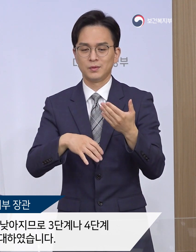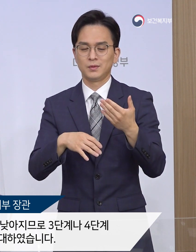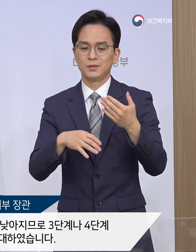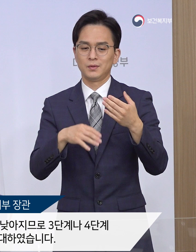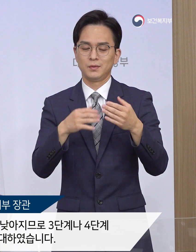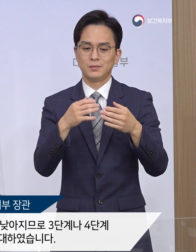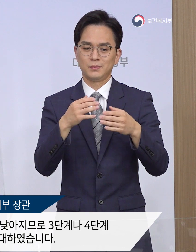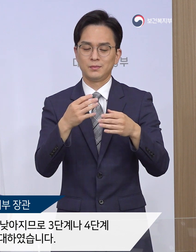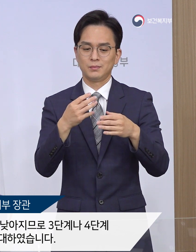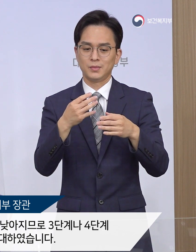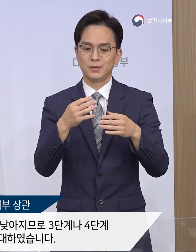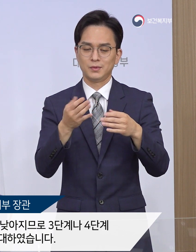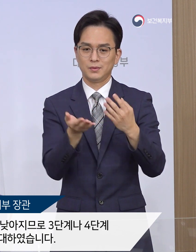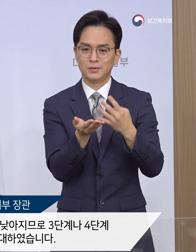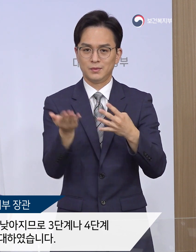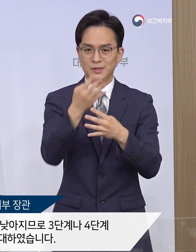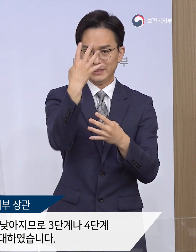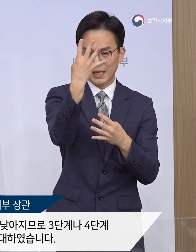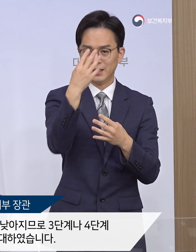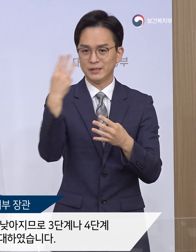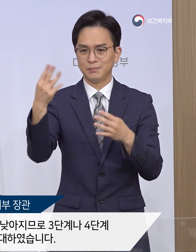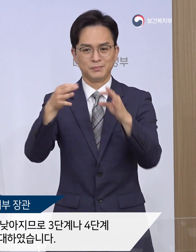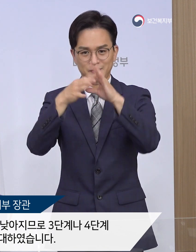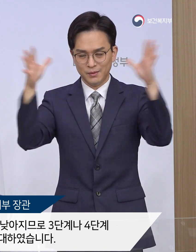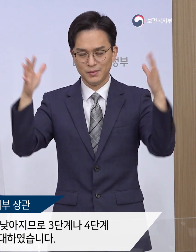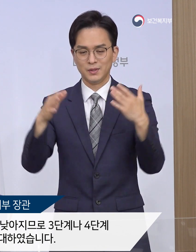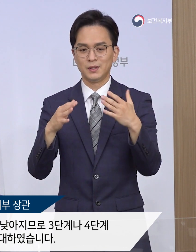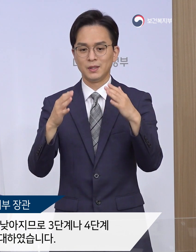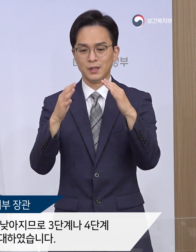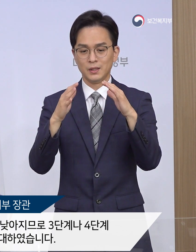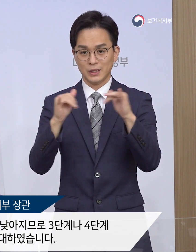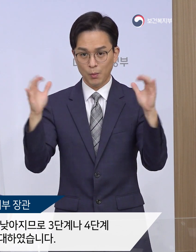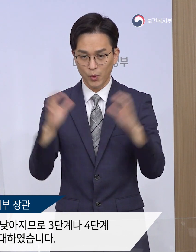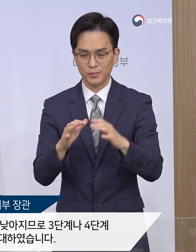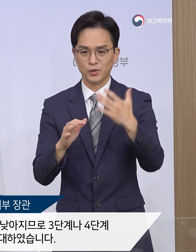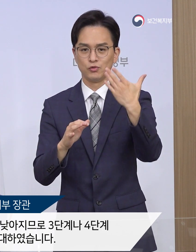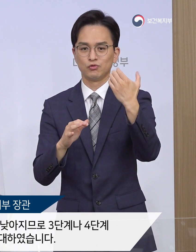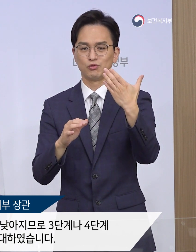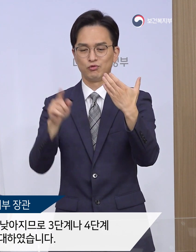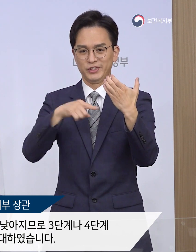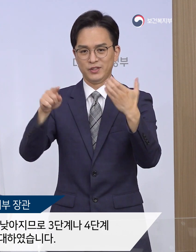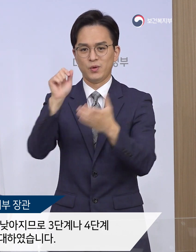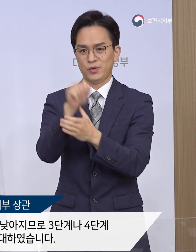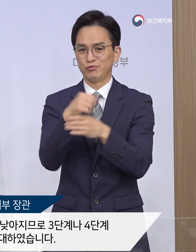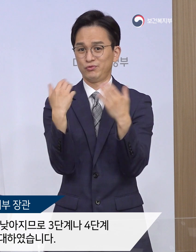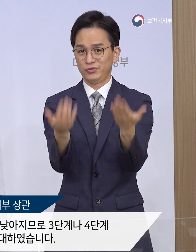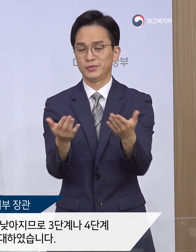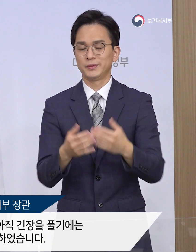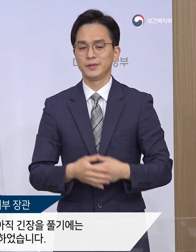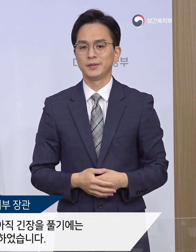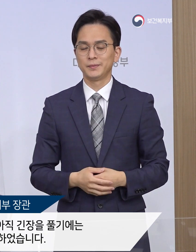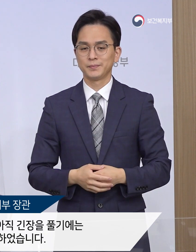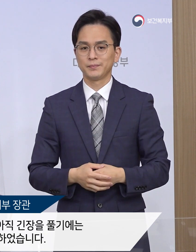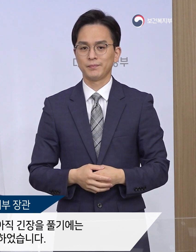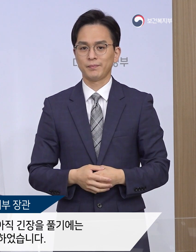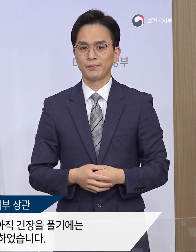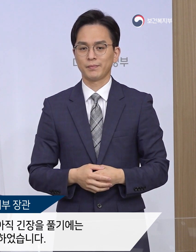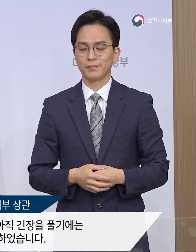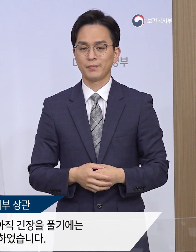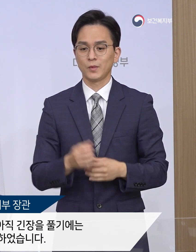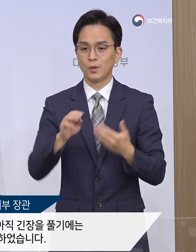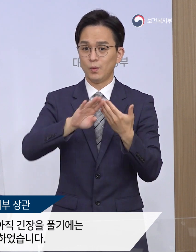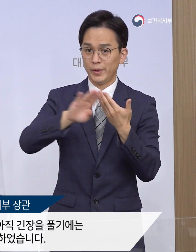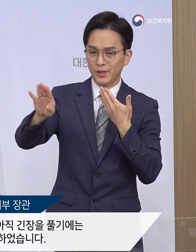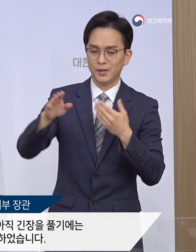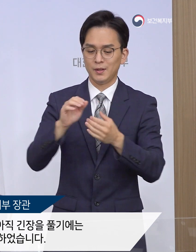3단계나 4단계 지역에서 99인까지 허용되도록 인원 제한을 확대하였습니다. 이외에도 많은